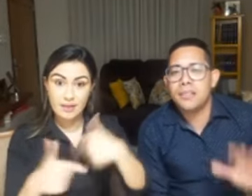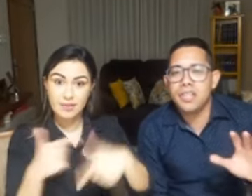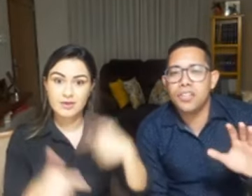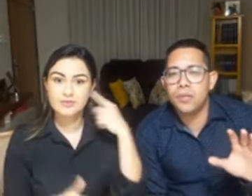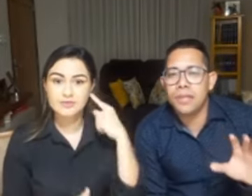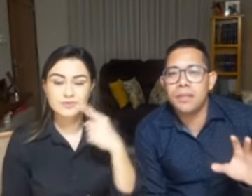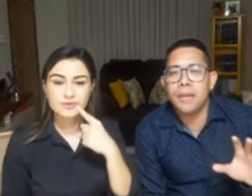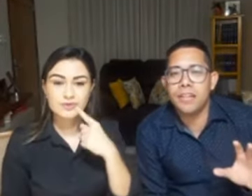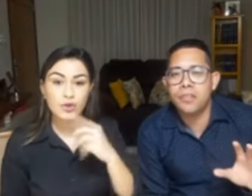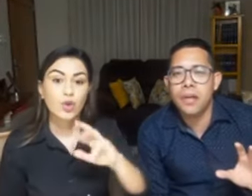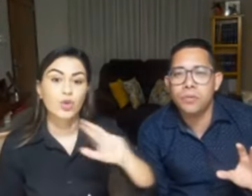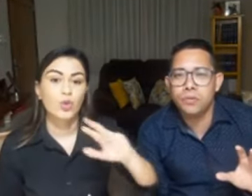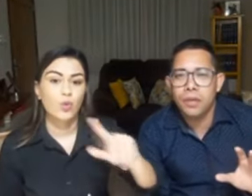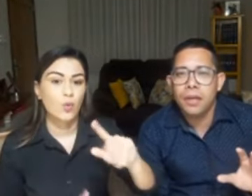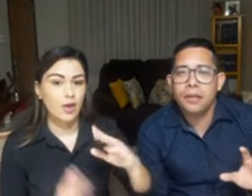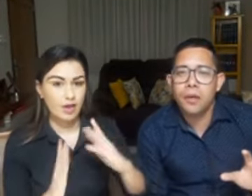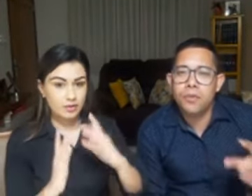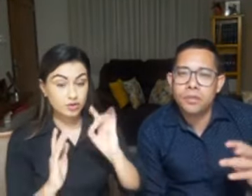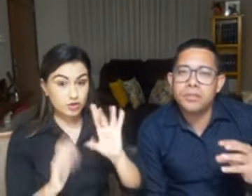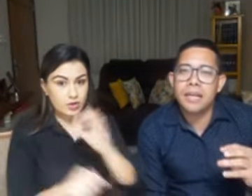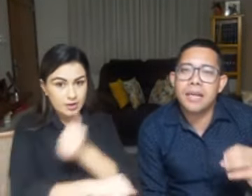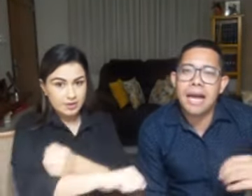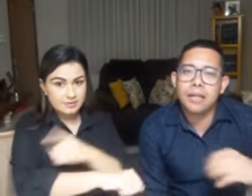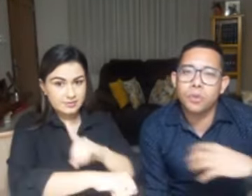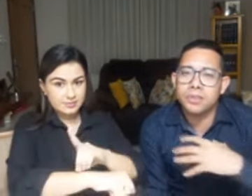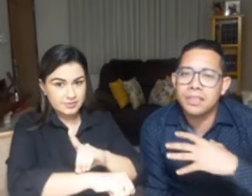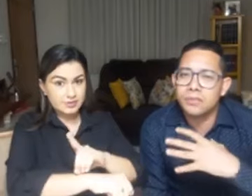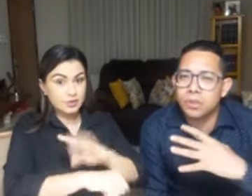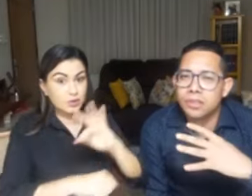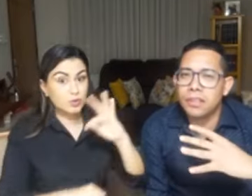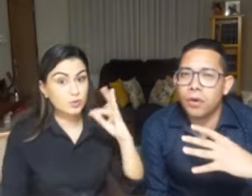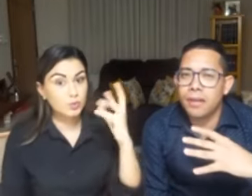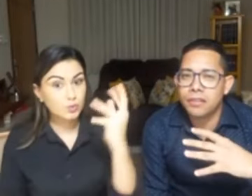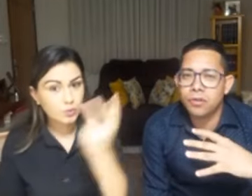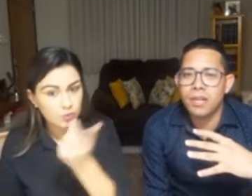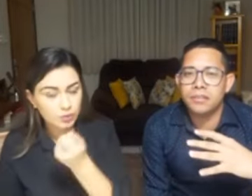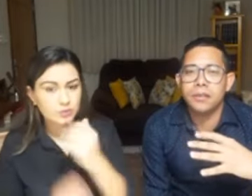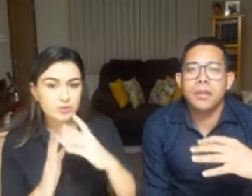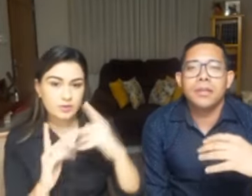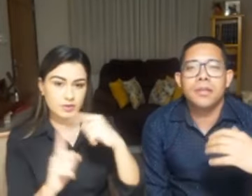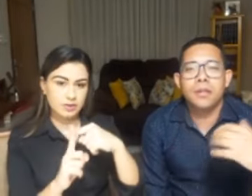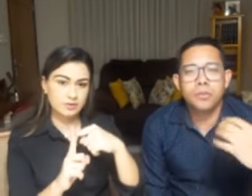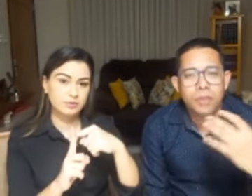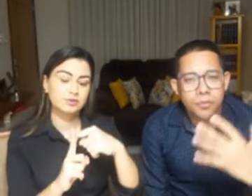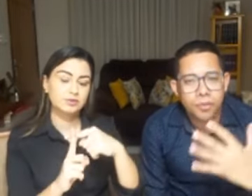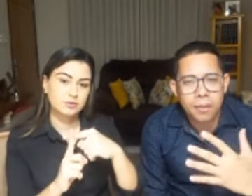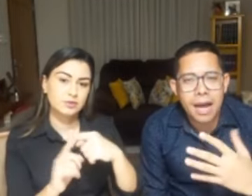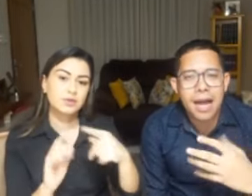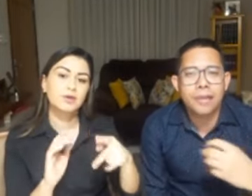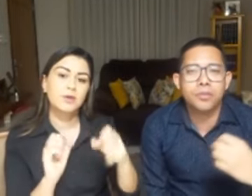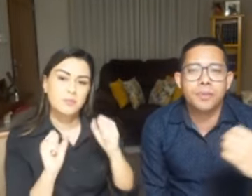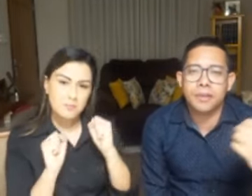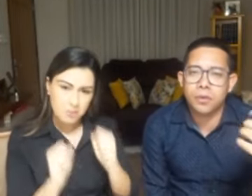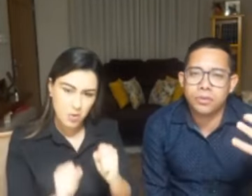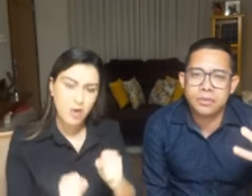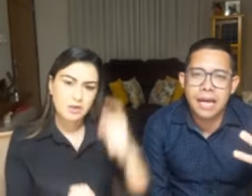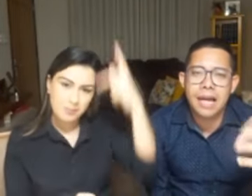fica restringido à Assembleia de Deus. Então, isso está ligado a todas as outras denominações. Tanto os